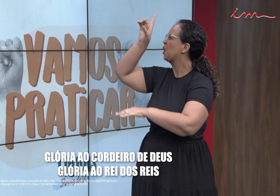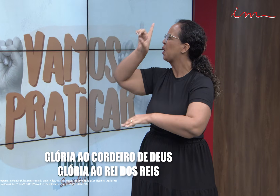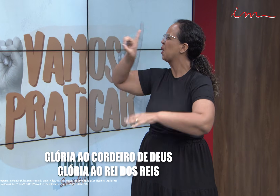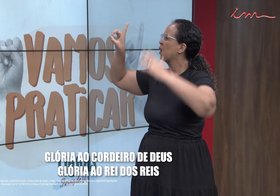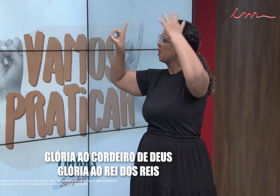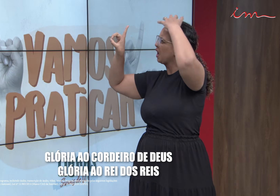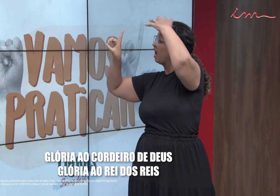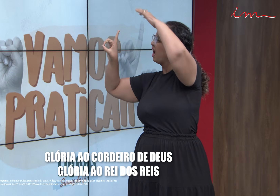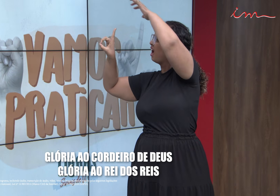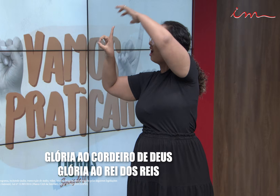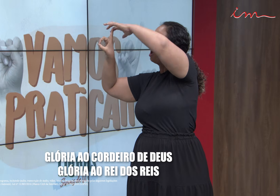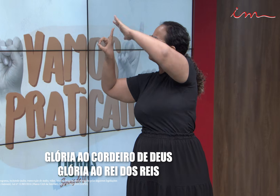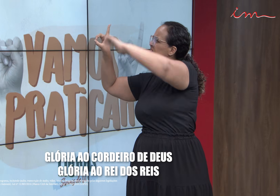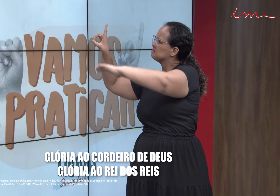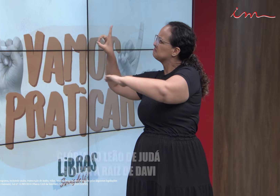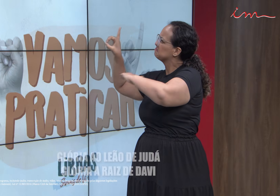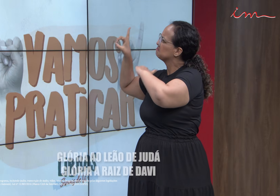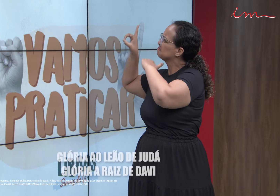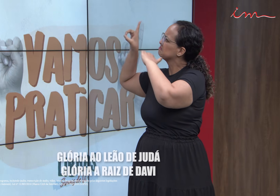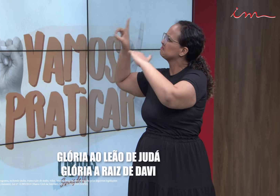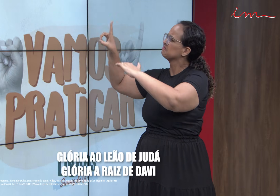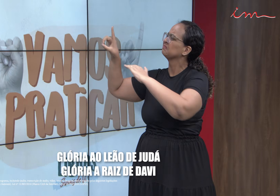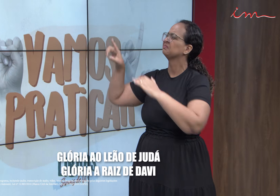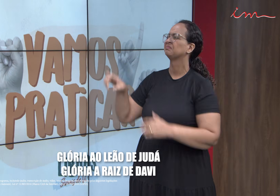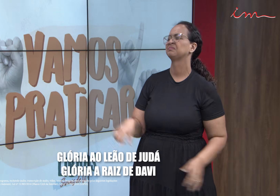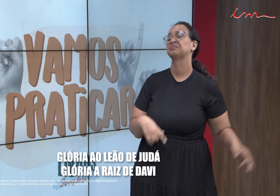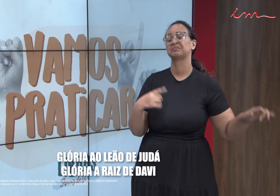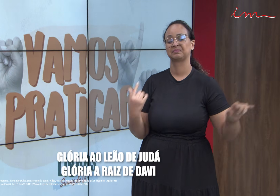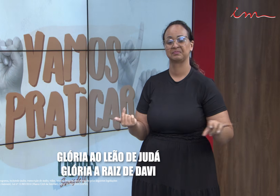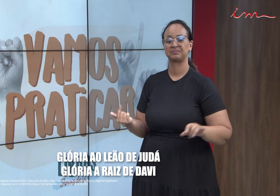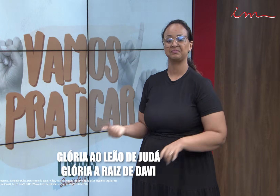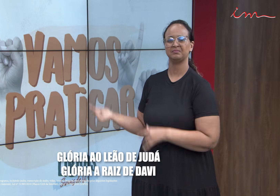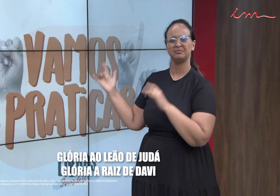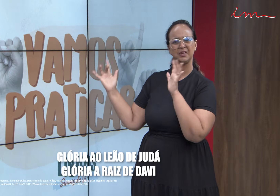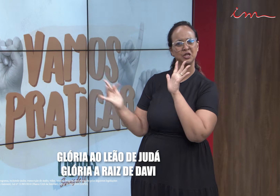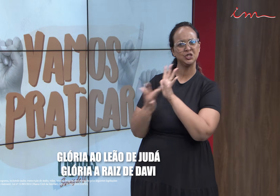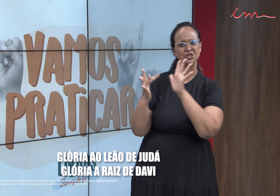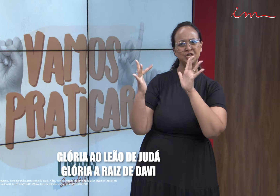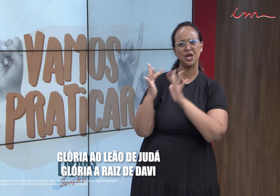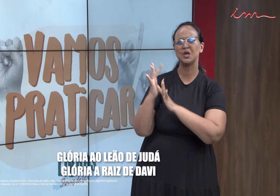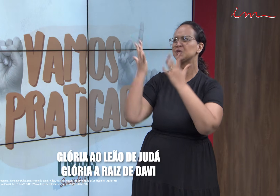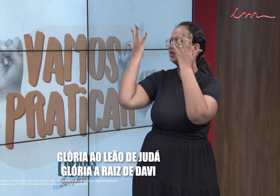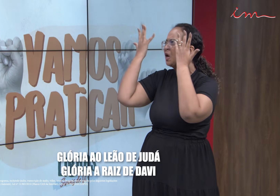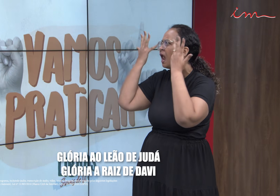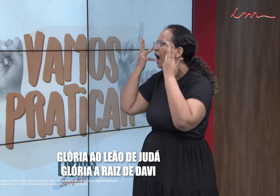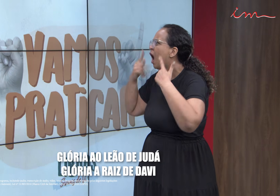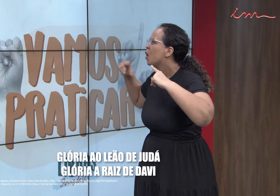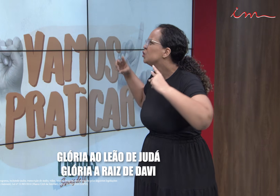glória ao Rei dos Reis. Glória,